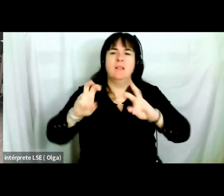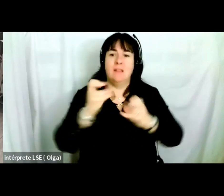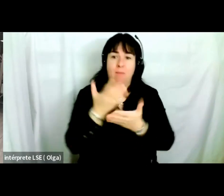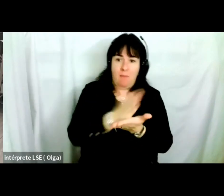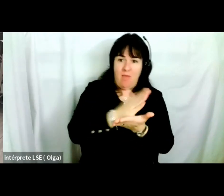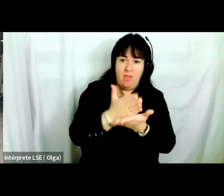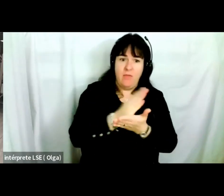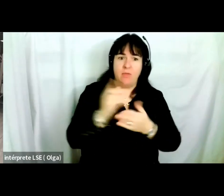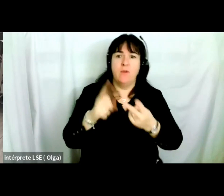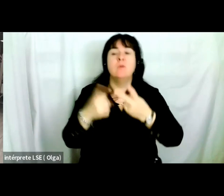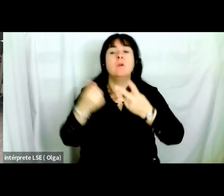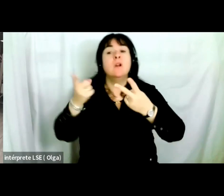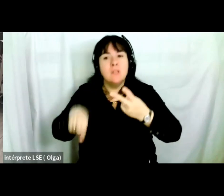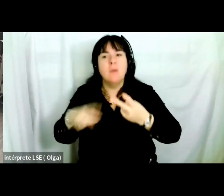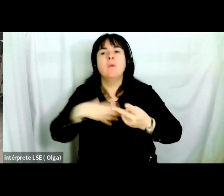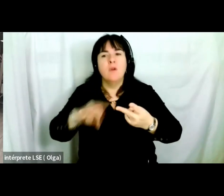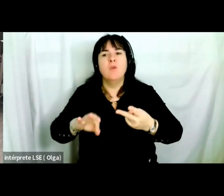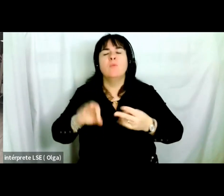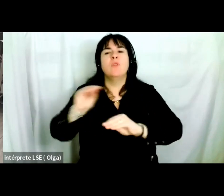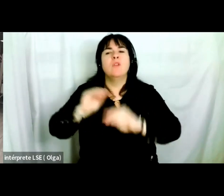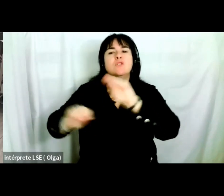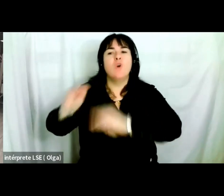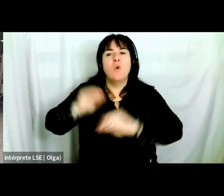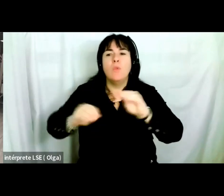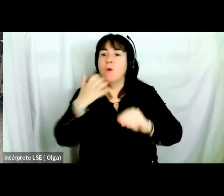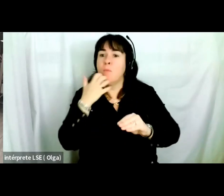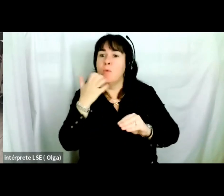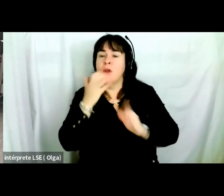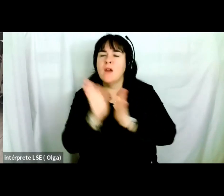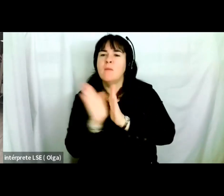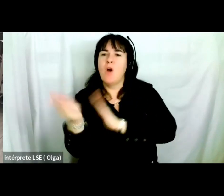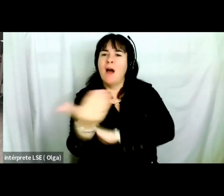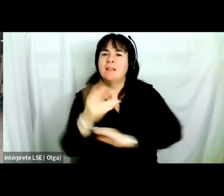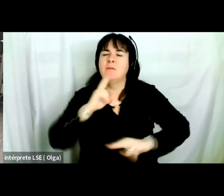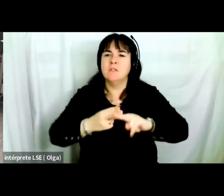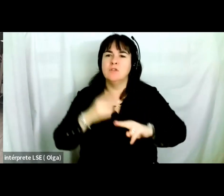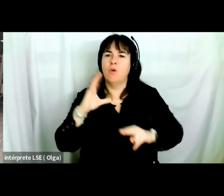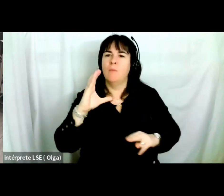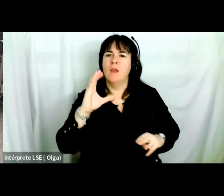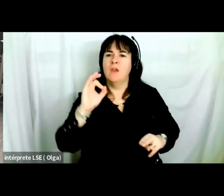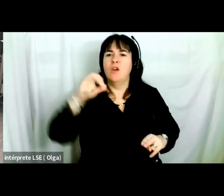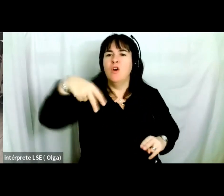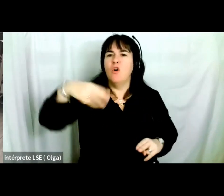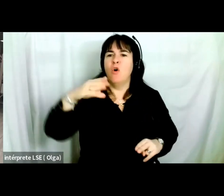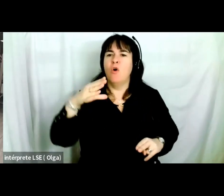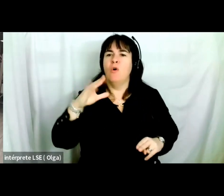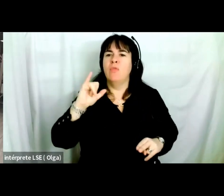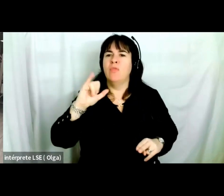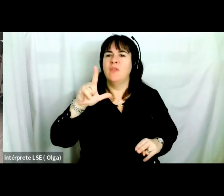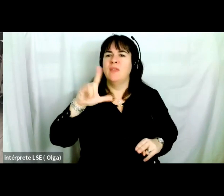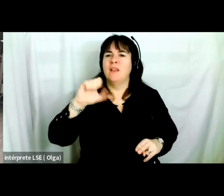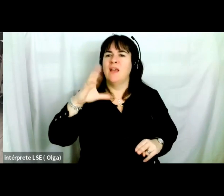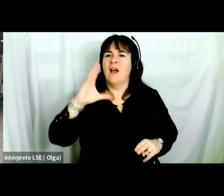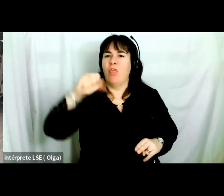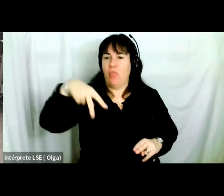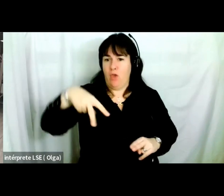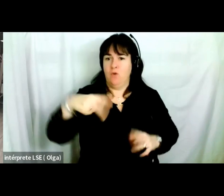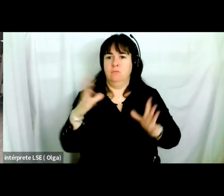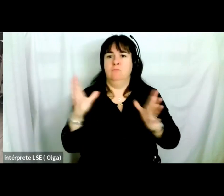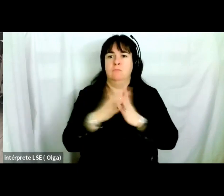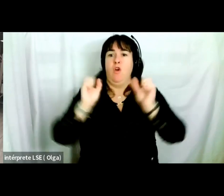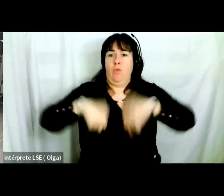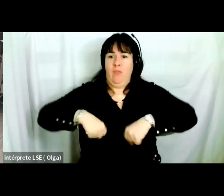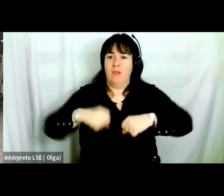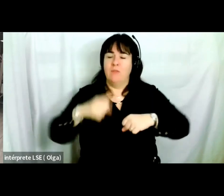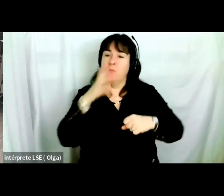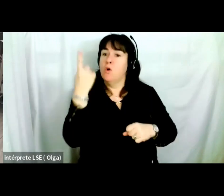también podemos solucionarlo a través, por ejemplo, de la conciliación. Es decir, que haya una persona que sin